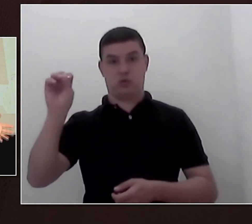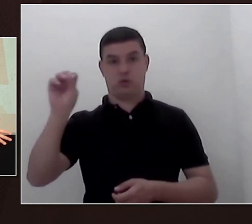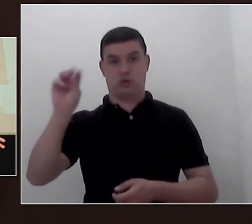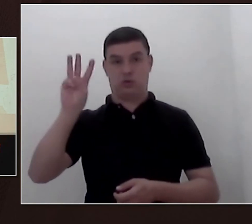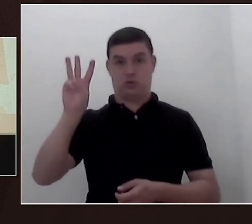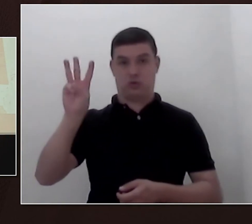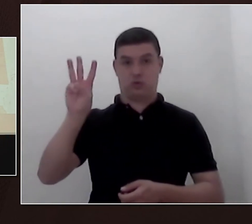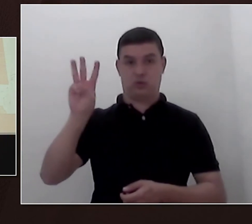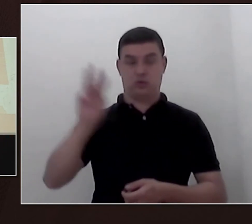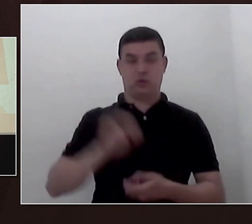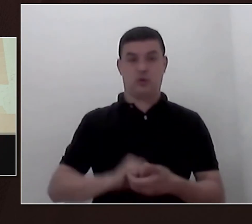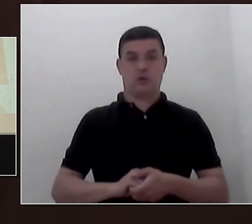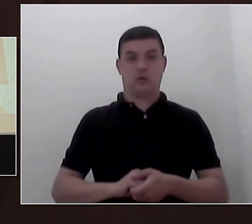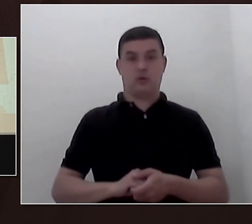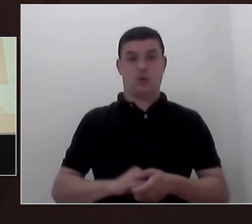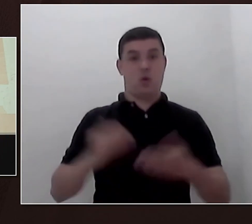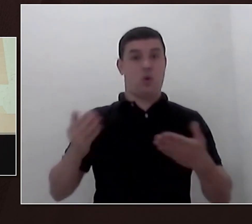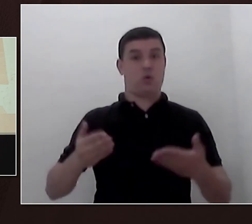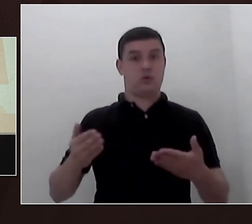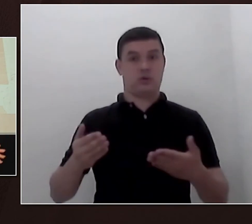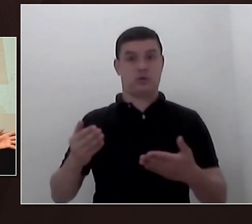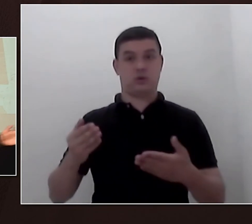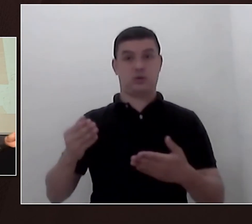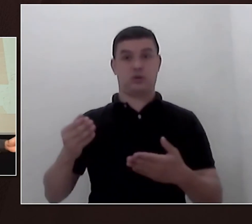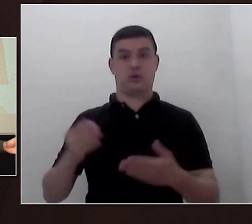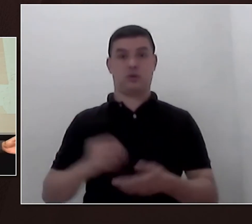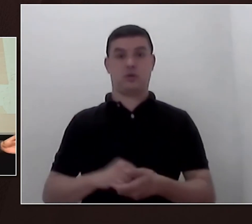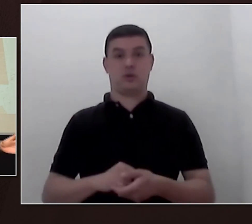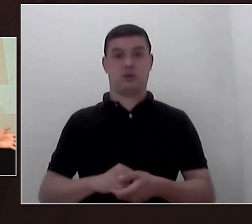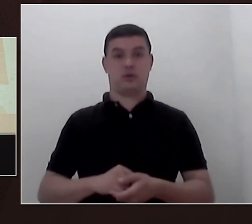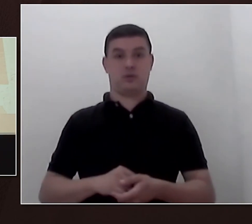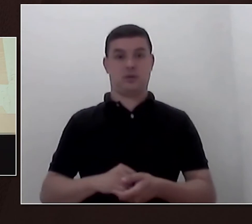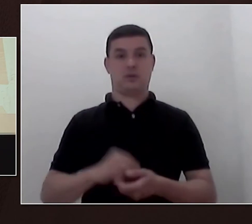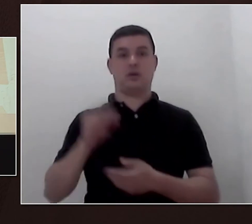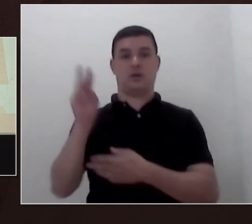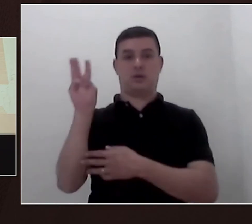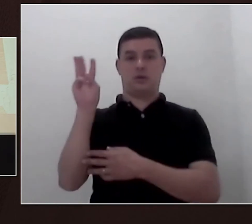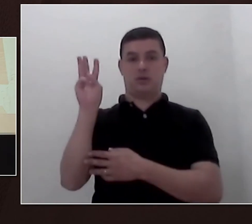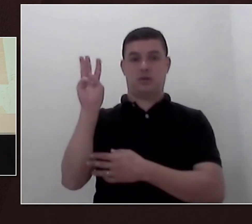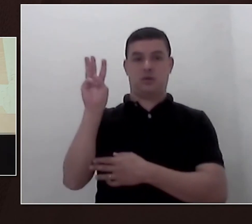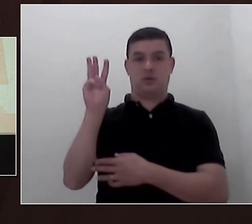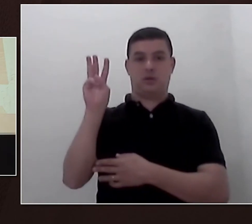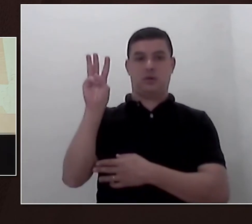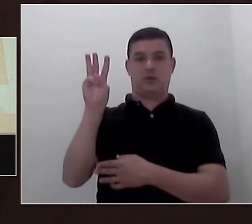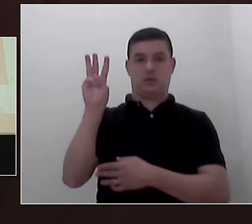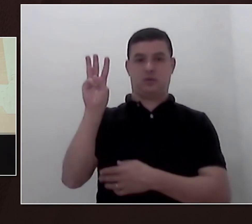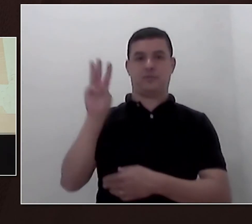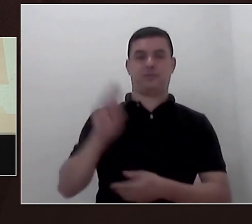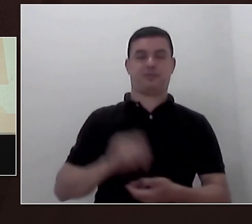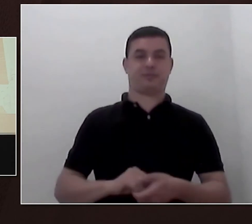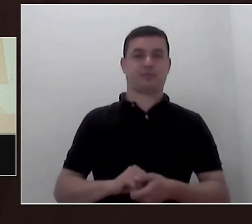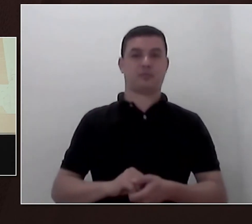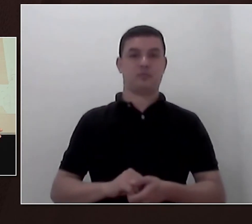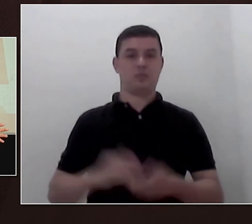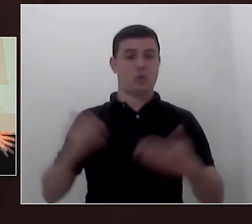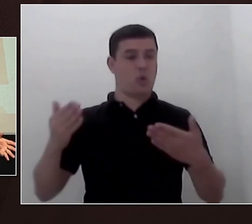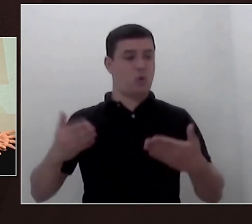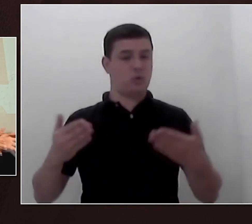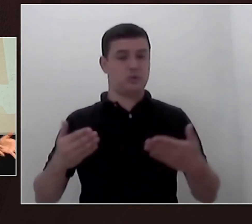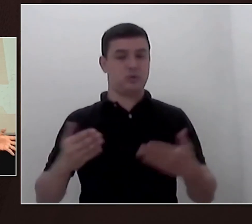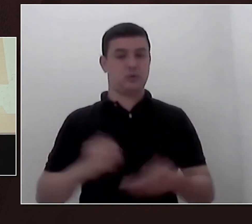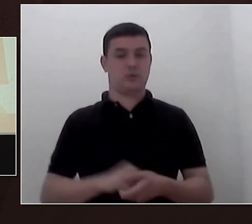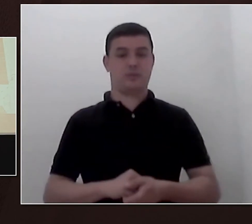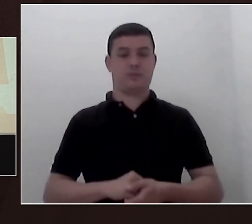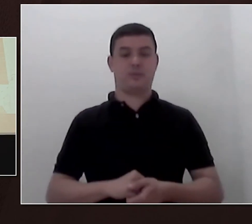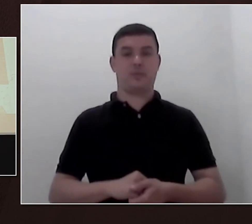ele pode enganar você, mas naquele dia o fogo vai demonstrar o que é a palavra de Deus, o que não é a palavra de Deus, o que é ouro, prata,